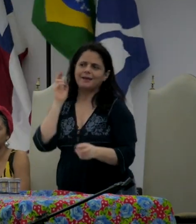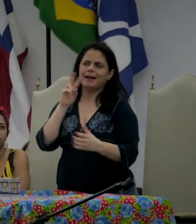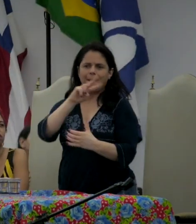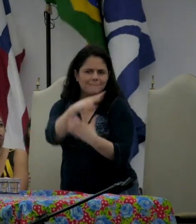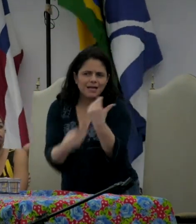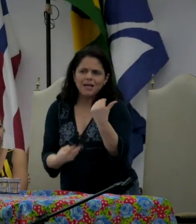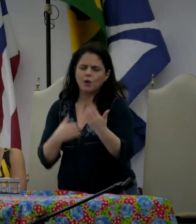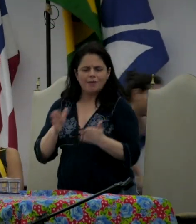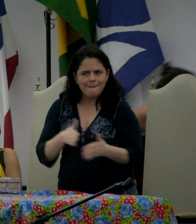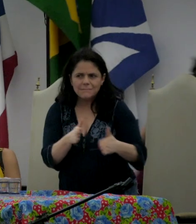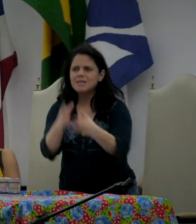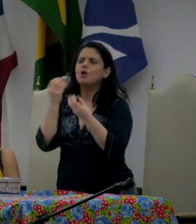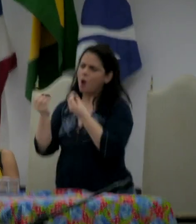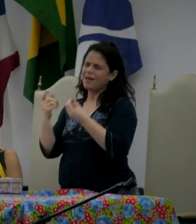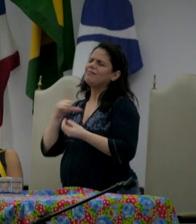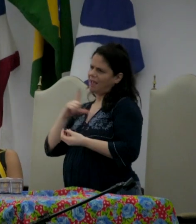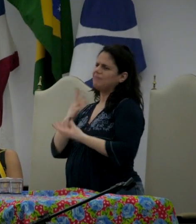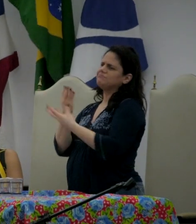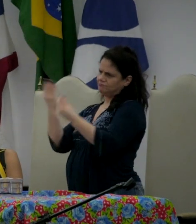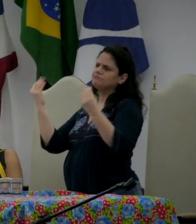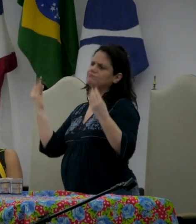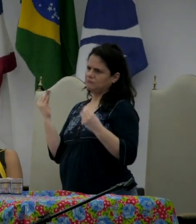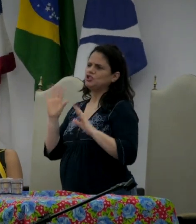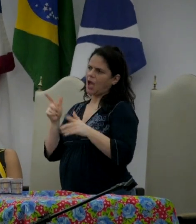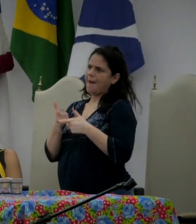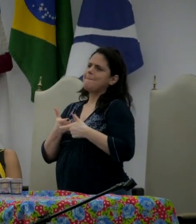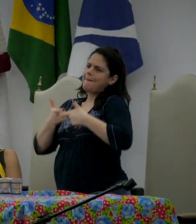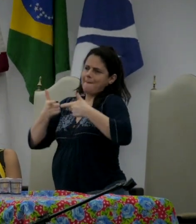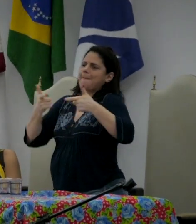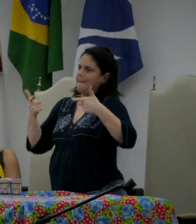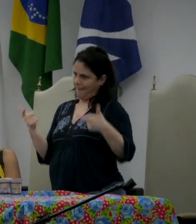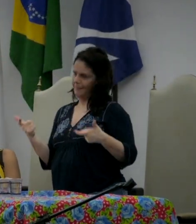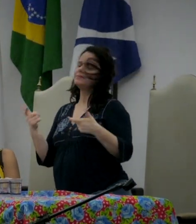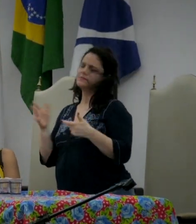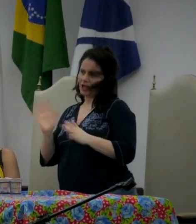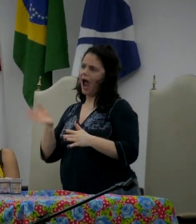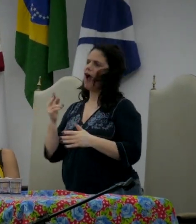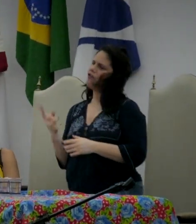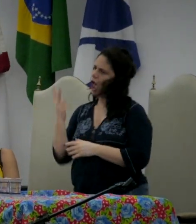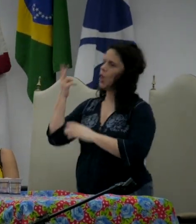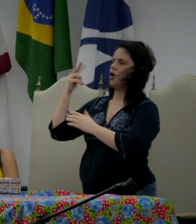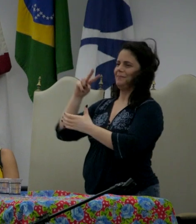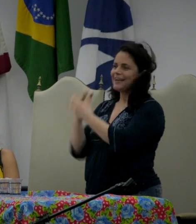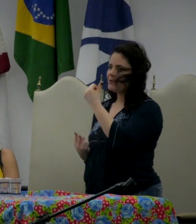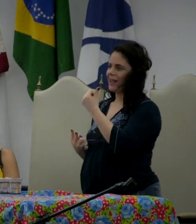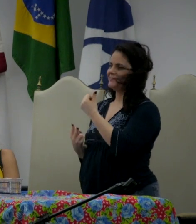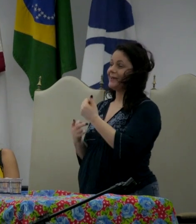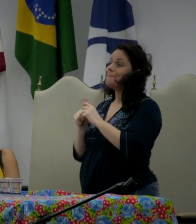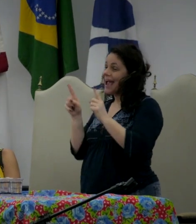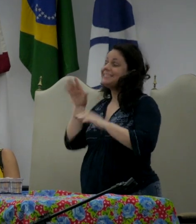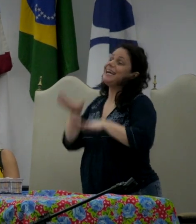deles ensinam a oralidade. Mas existem muitas formas, muitos caminhos, existe também um caminho bilíngue.